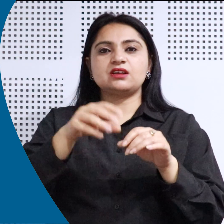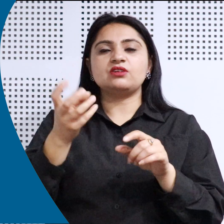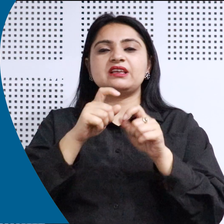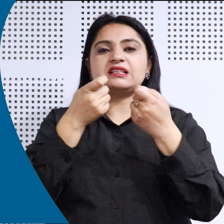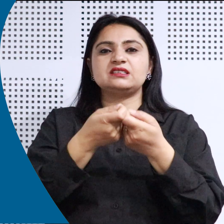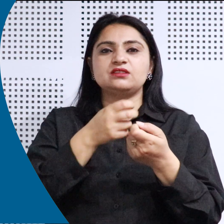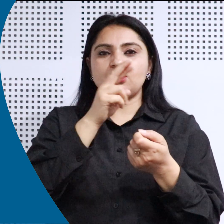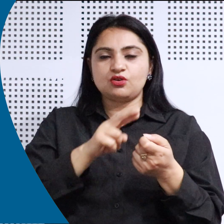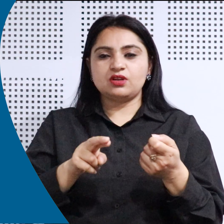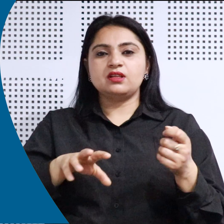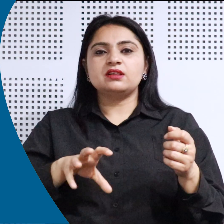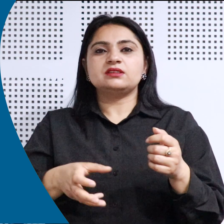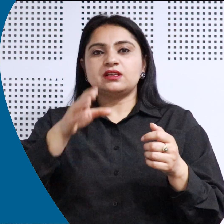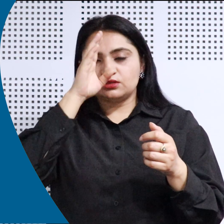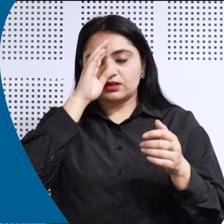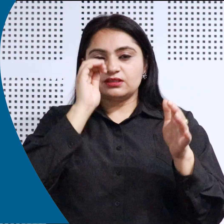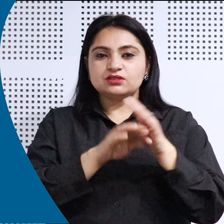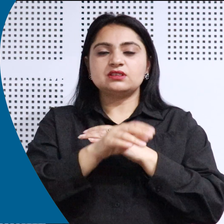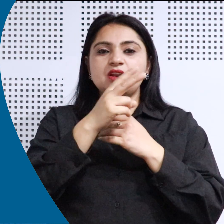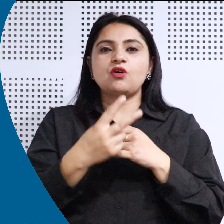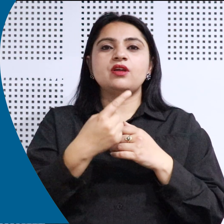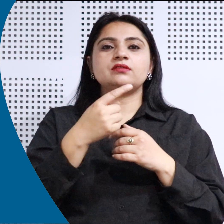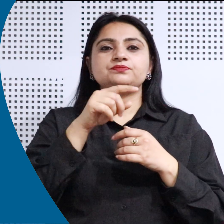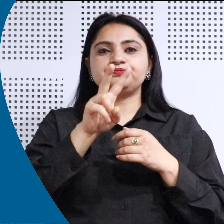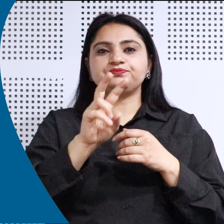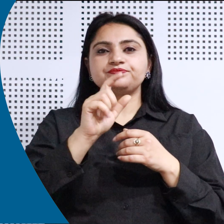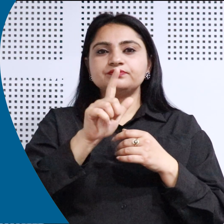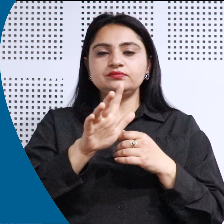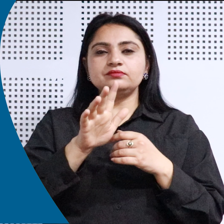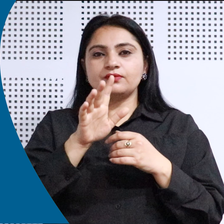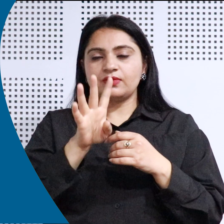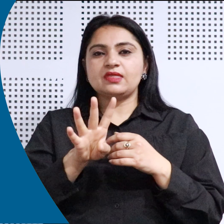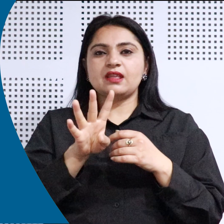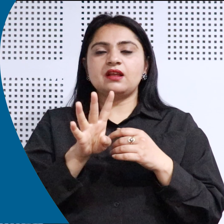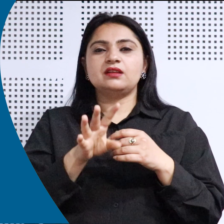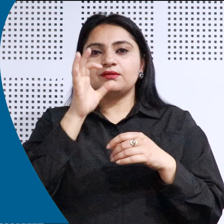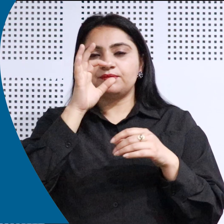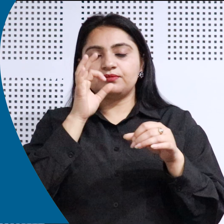र स्थानीय सरकार सञ्चालन ऐन 2074 ले निर्धारण गरेका अधिकारलाई व्यवस्थित गर्नको